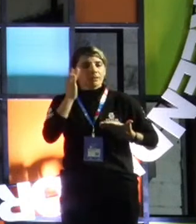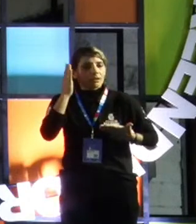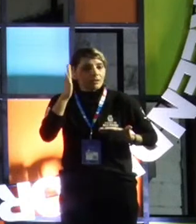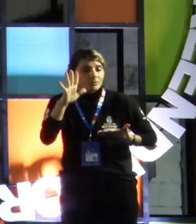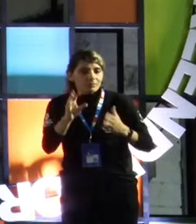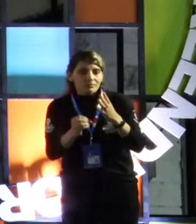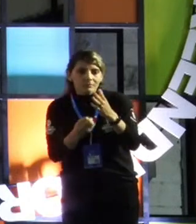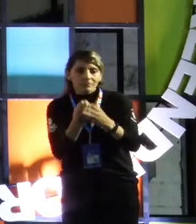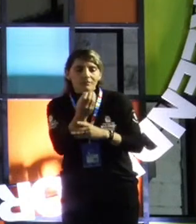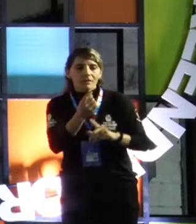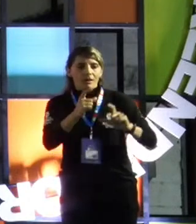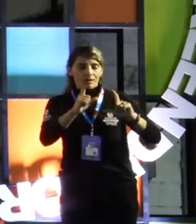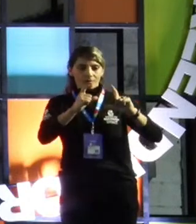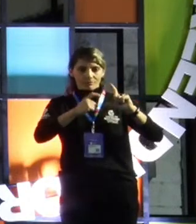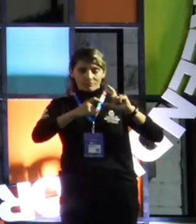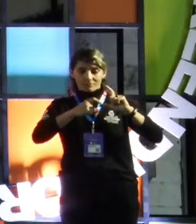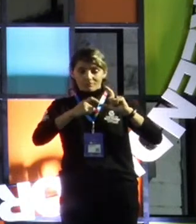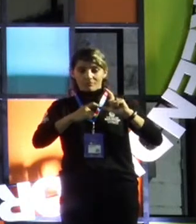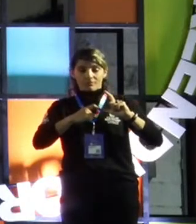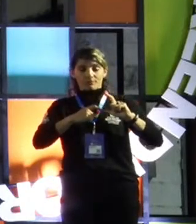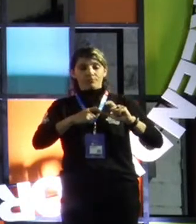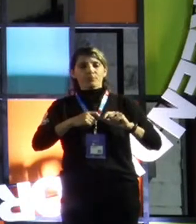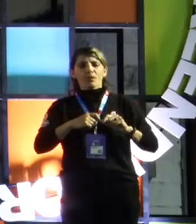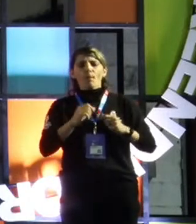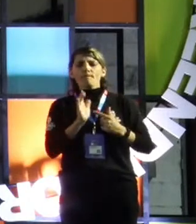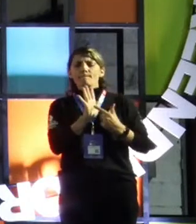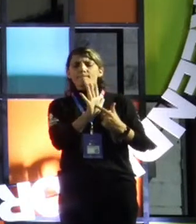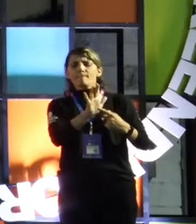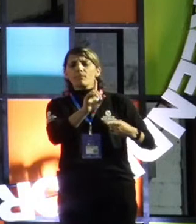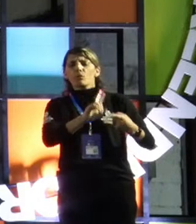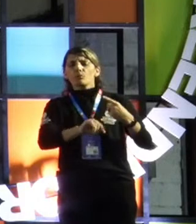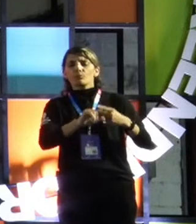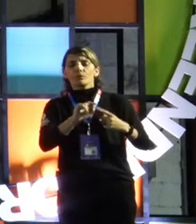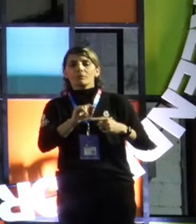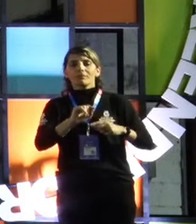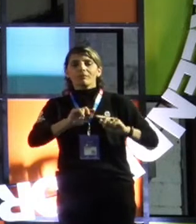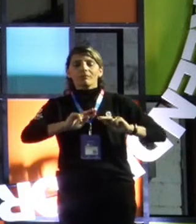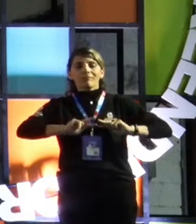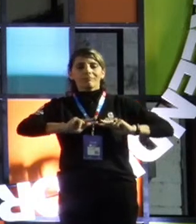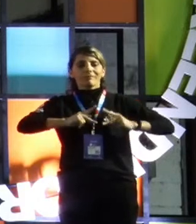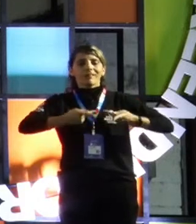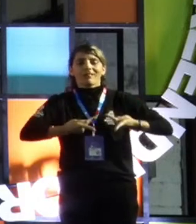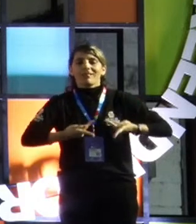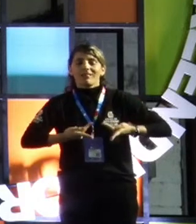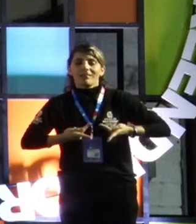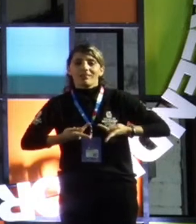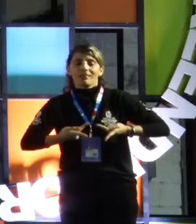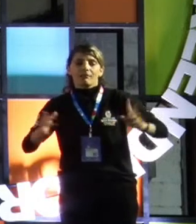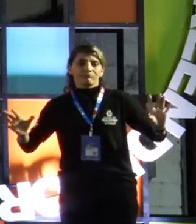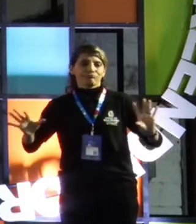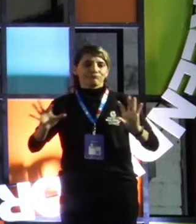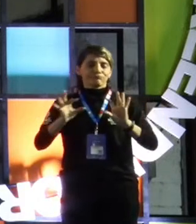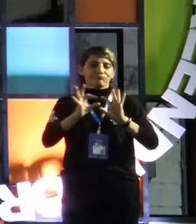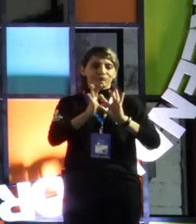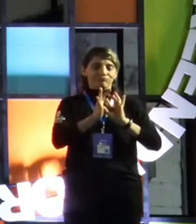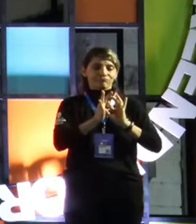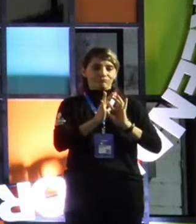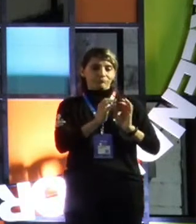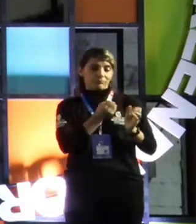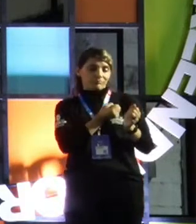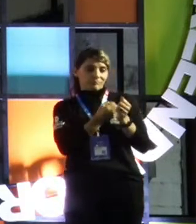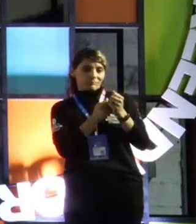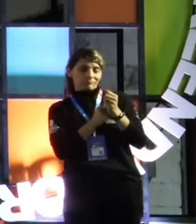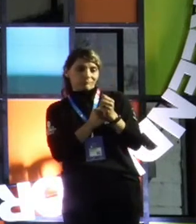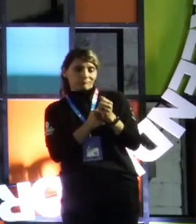TikTok desse falando de algum produto e esse link está traqueado com o teu login, a tua senha do programa